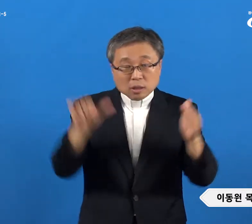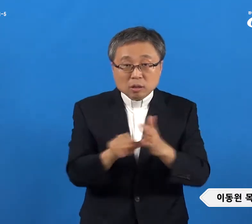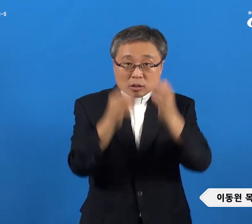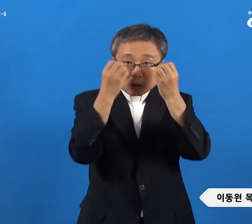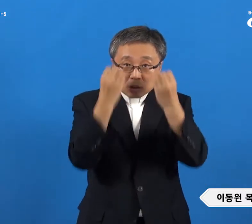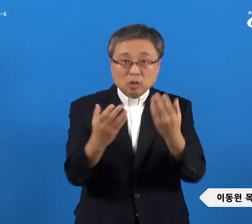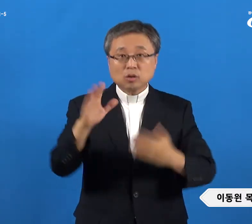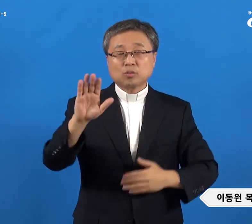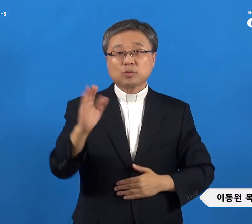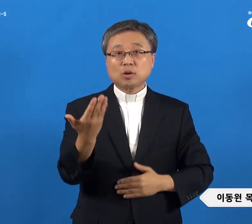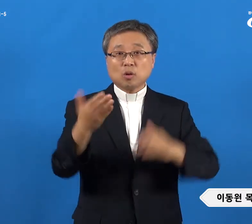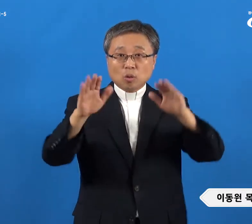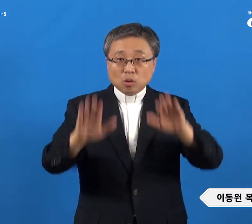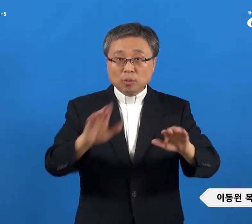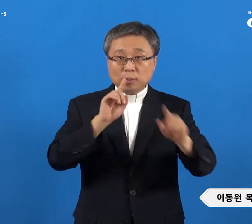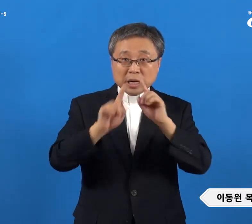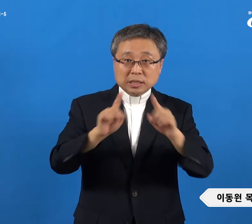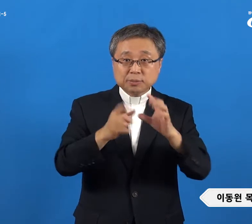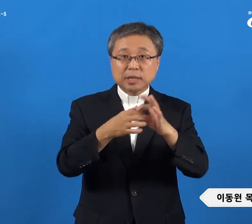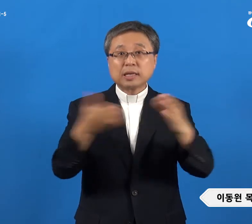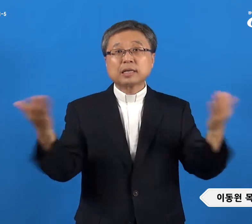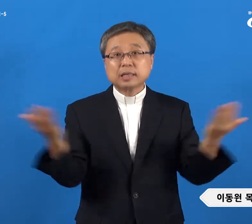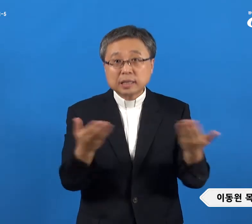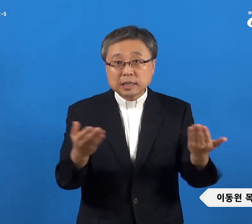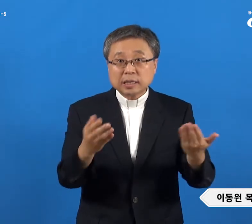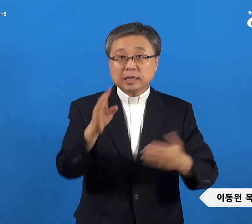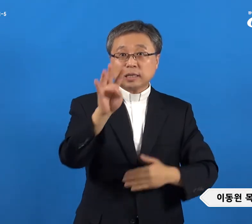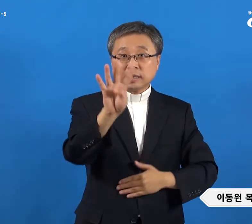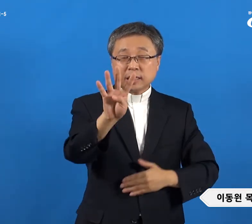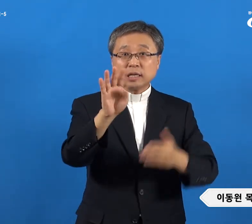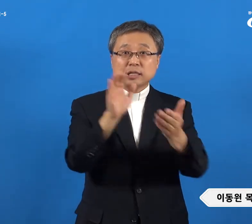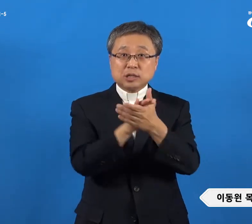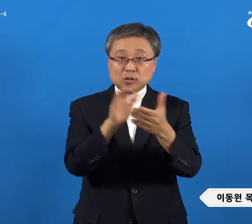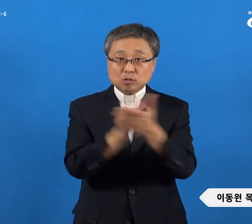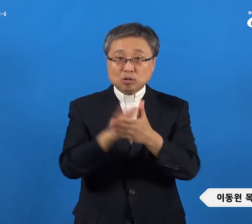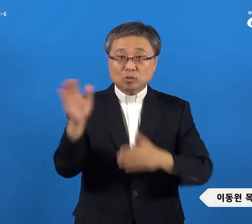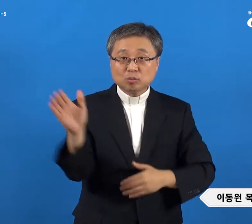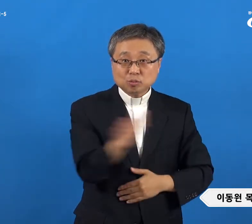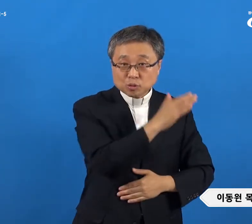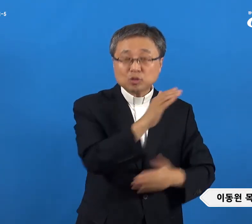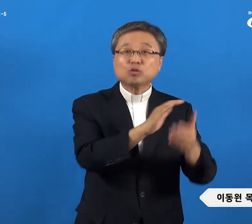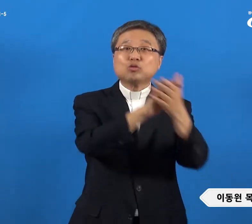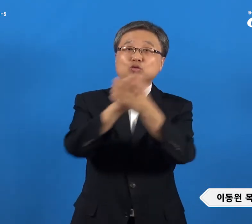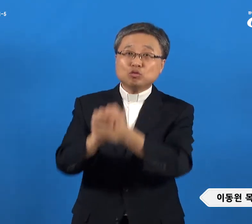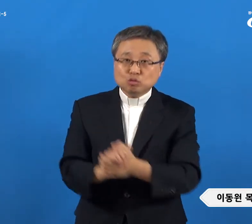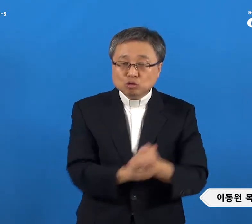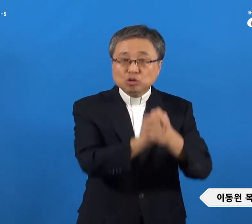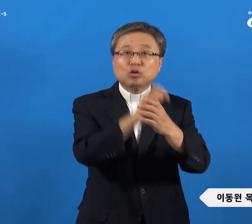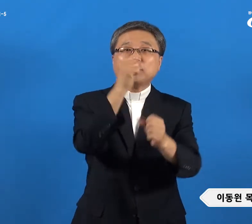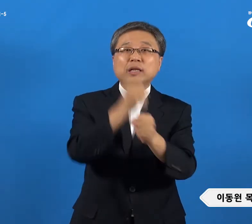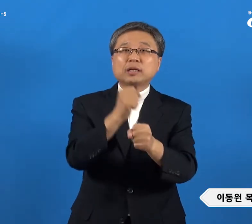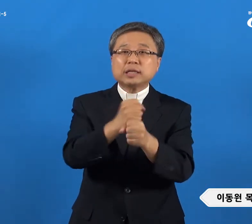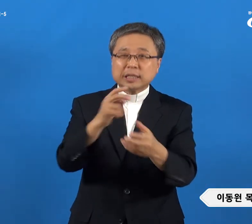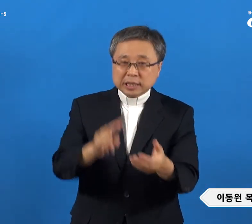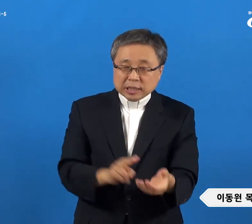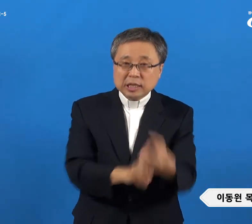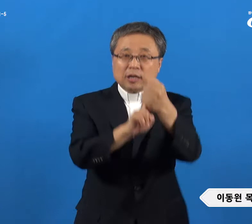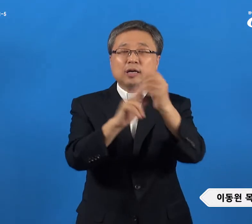새로워집니다. 따라서 이 본문의 사건은 4 친구에 의해서 이루어진 우정의 기적 혹은 팀